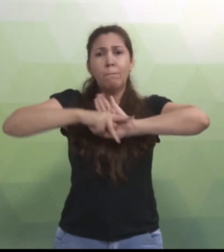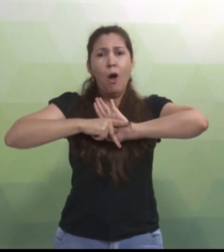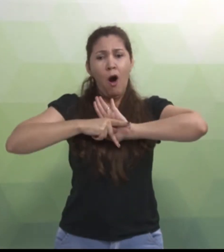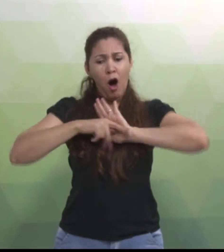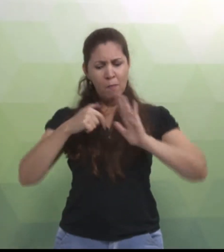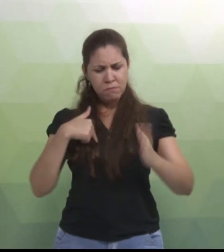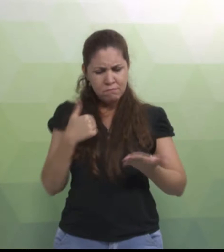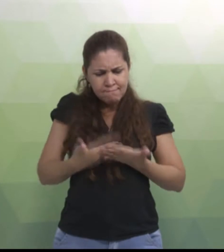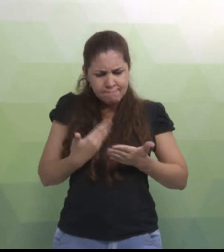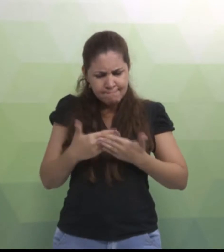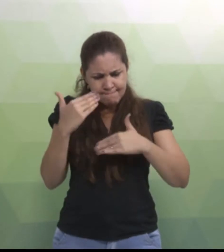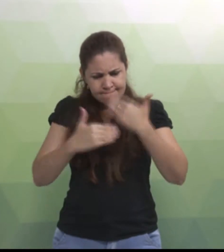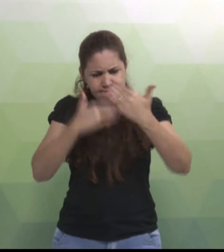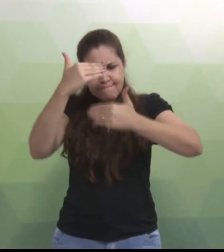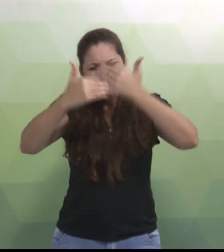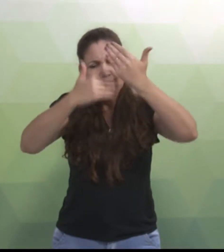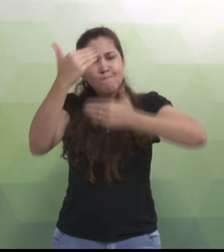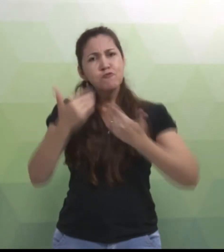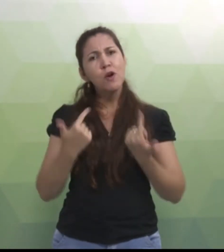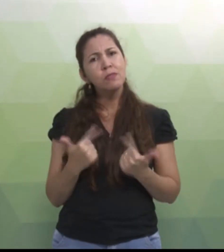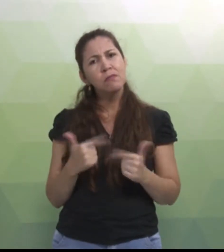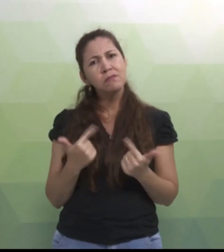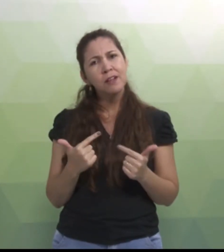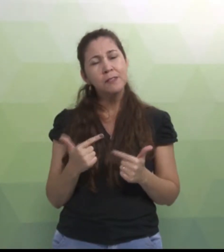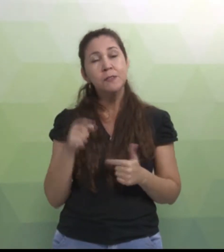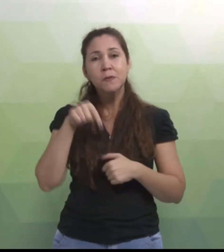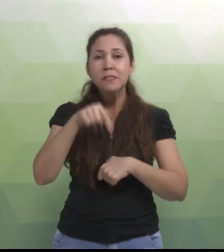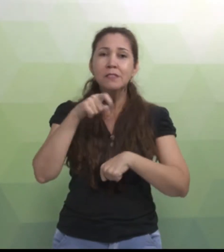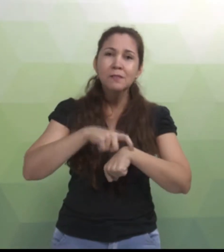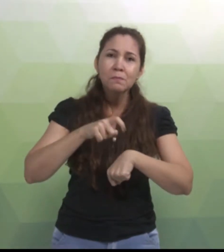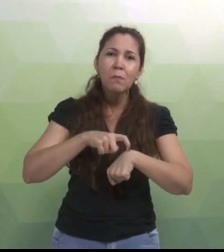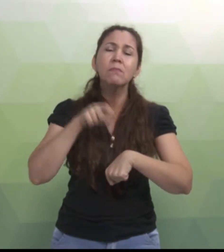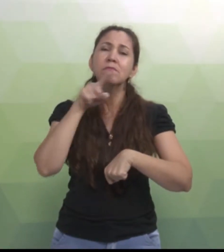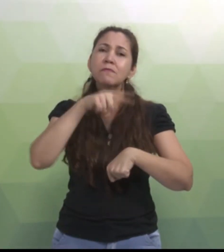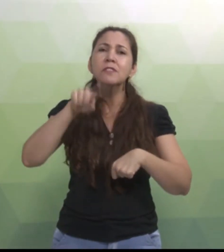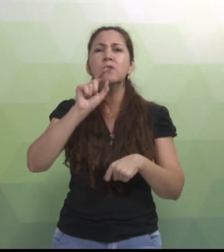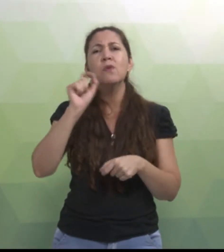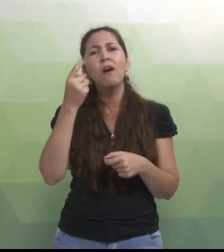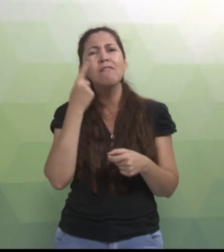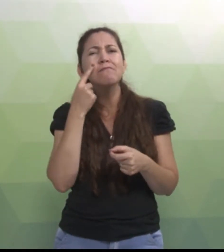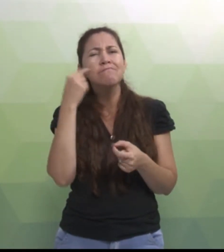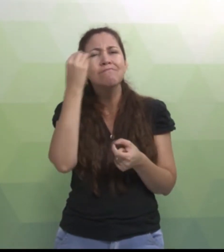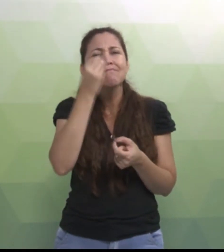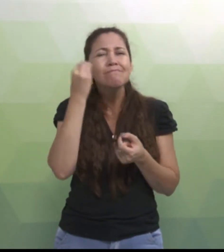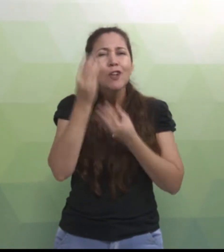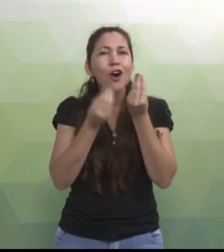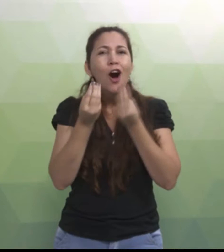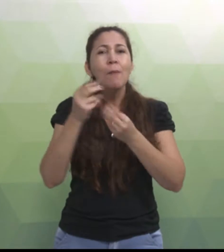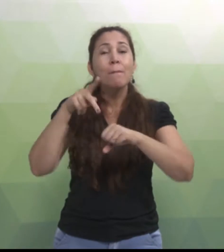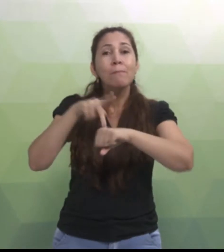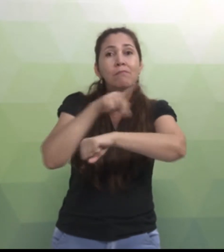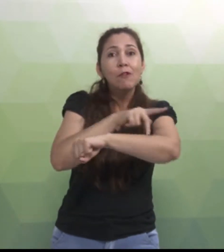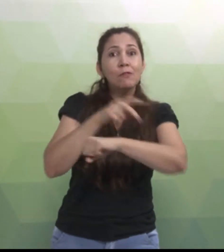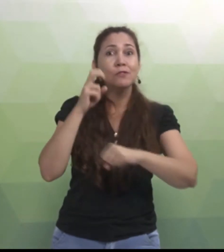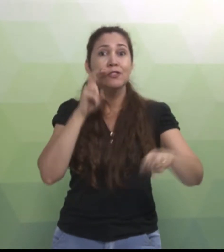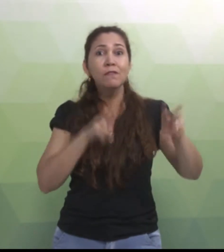desenvolva. Então, é necessário que haja experiência com relação à pedagogia visual.